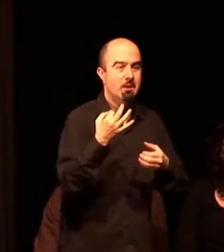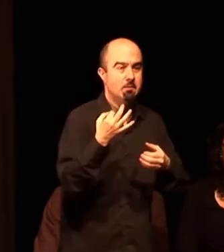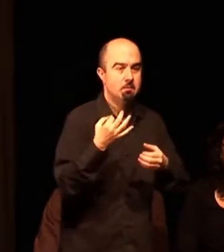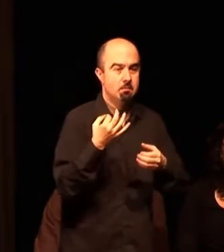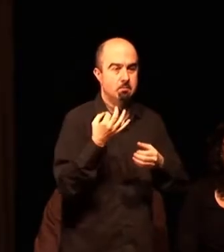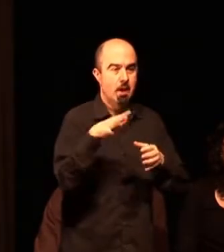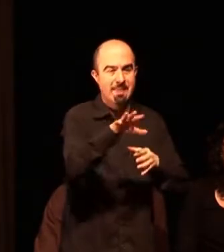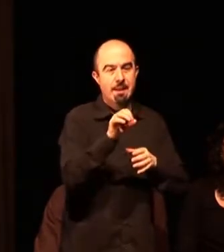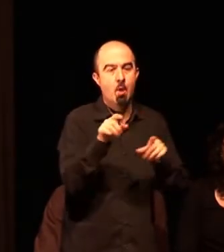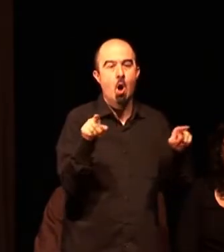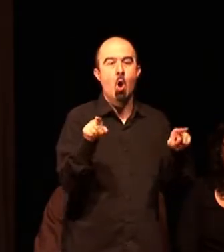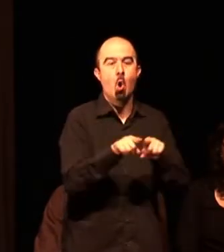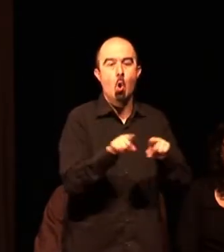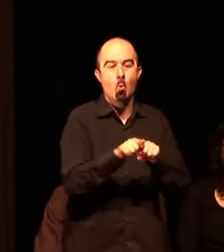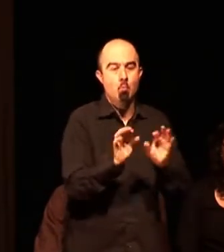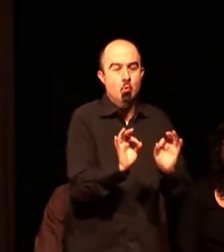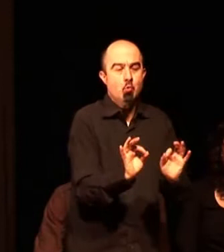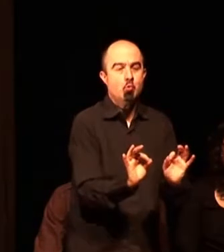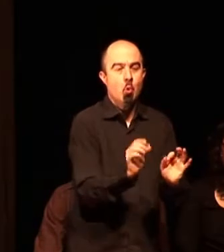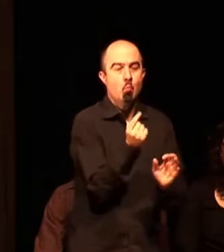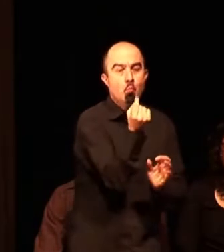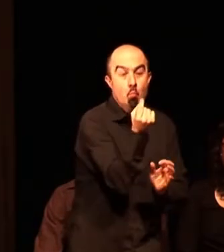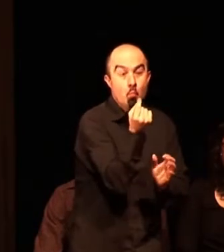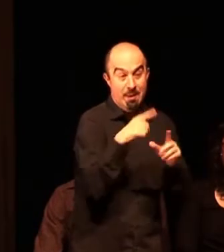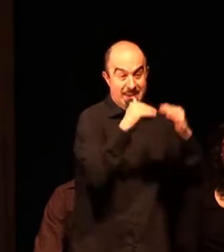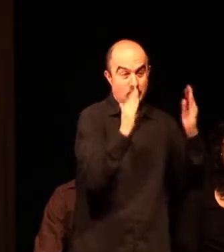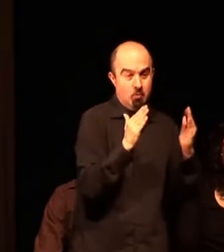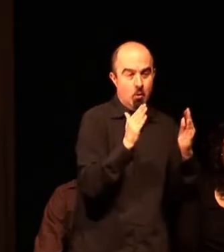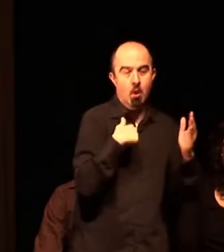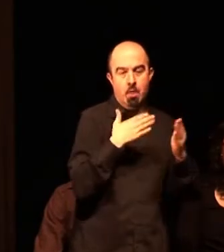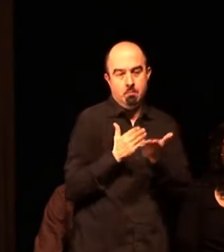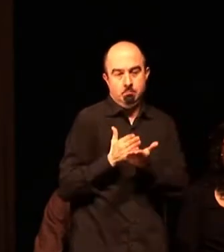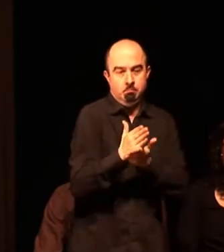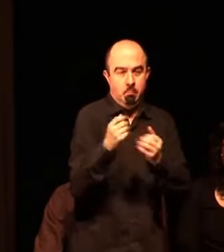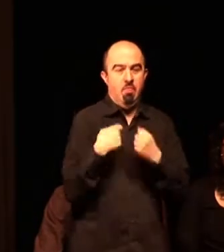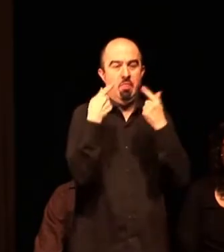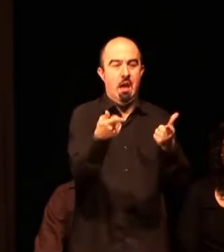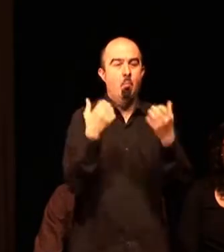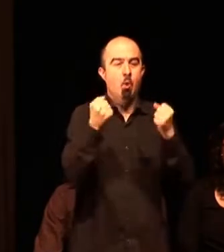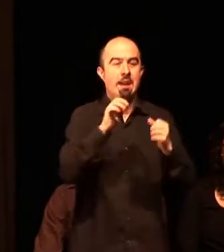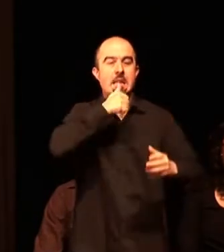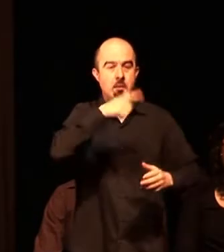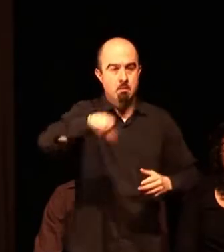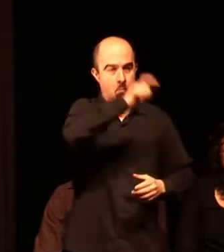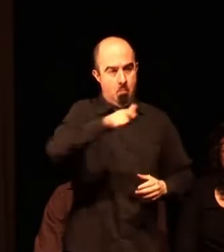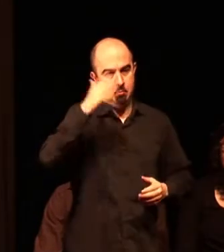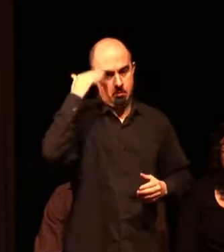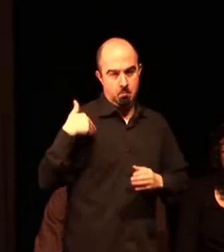s'ha d'entendre des del moment en què la institució traspassarà tot el poder a la gent del carrer.